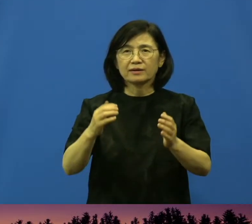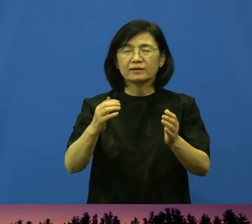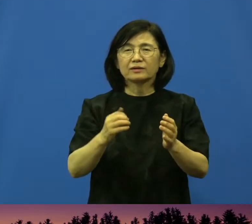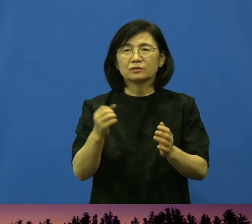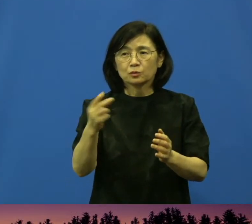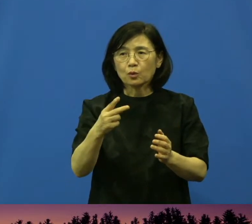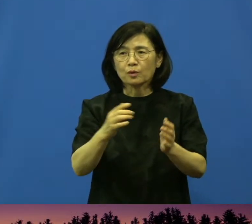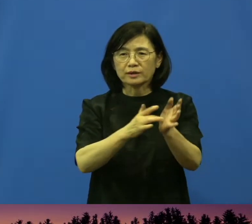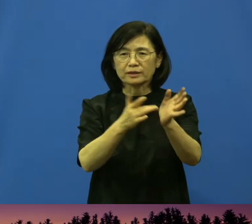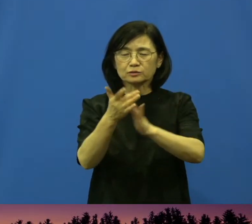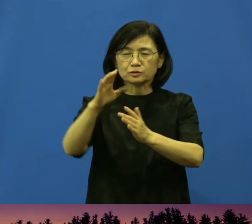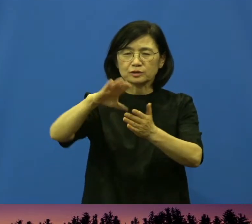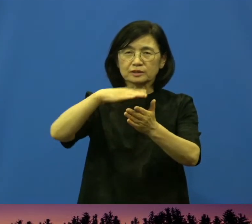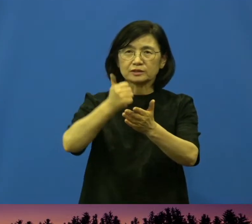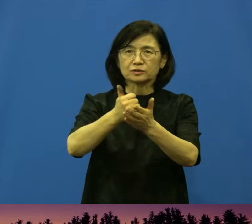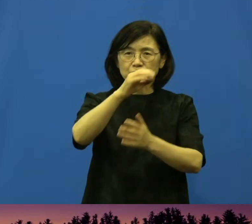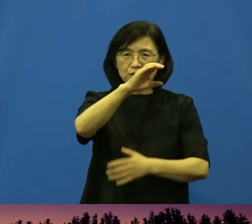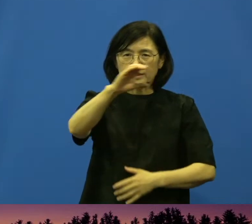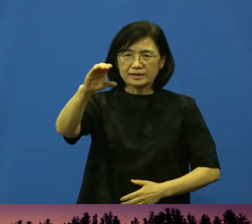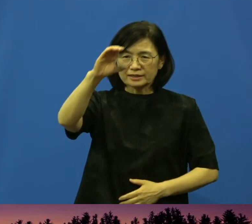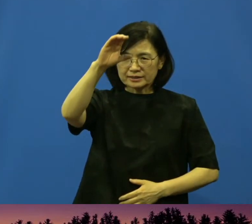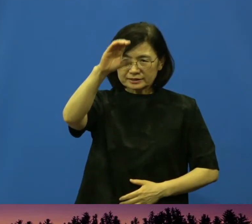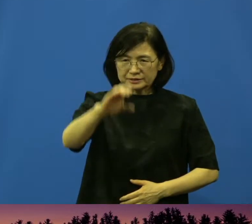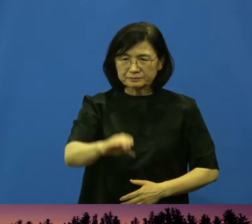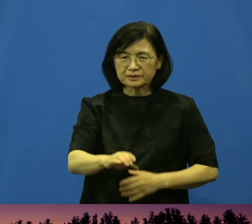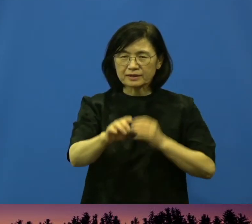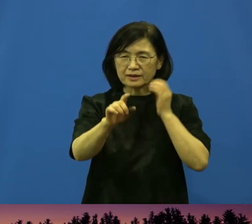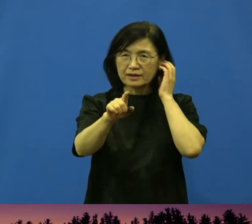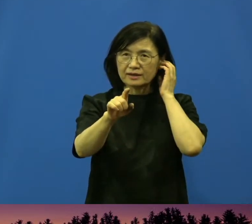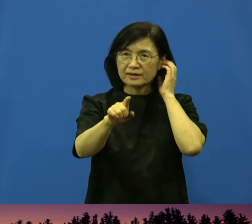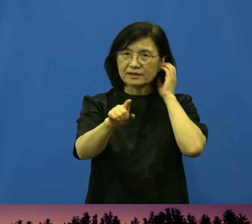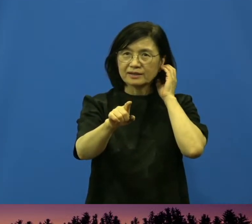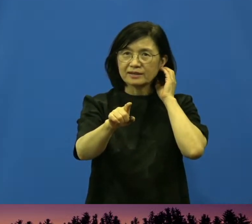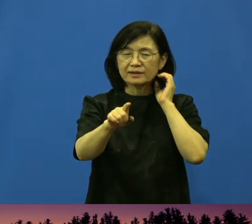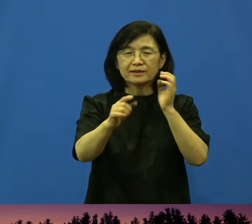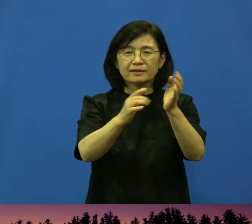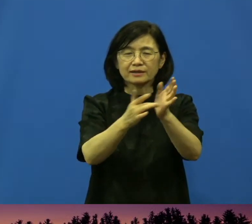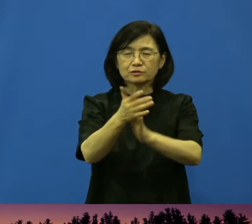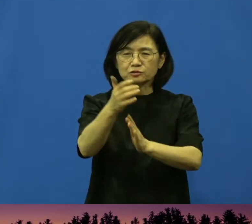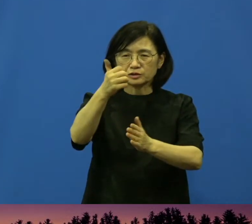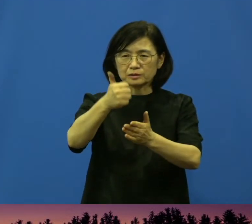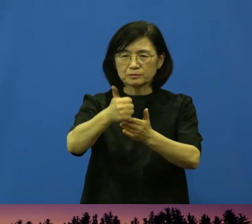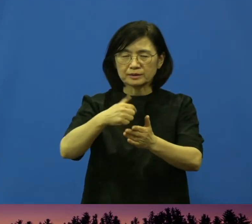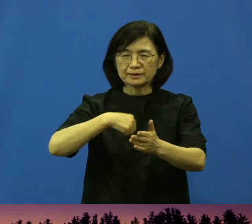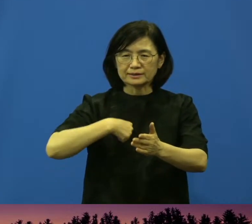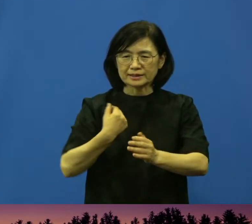사건이에요. 십자가를 바라보세요. 예수님은 힘을 완전히 빼신 거예요.